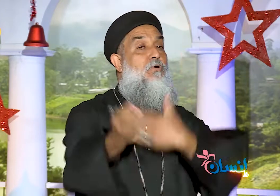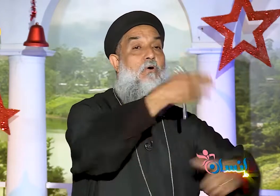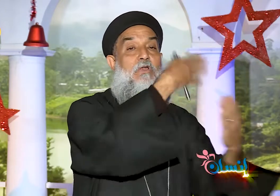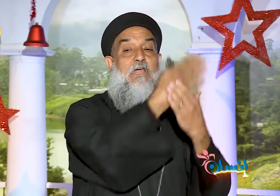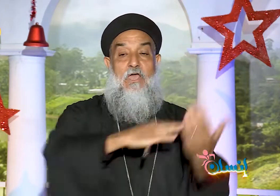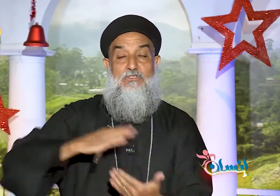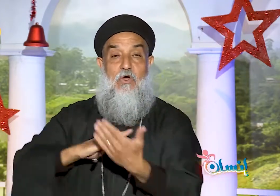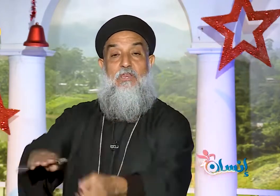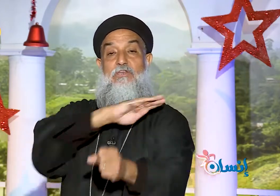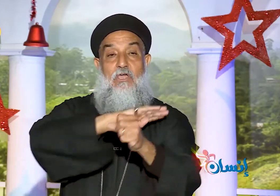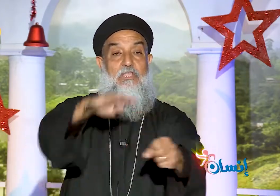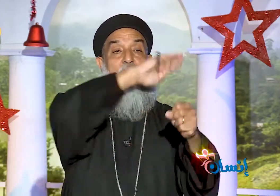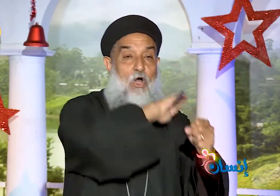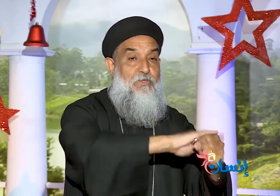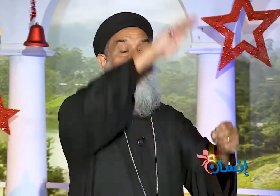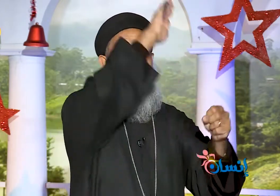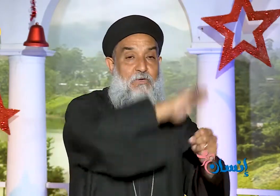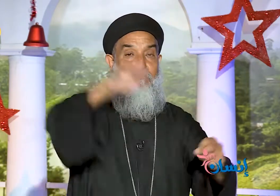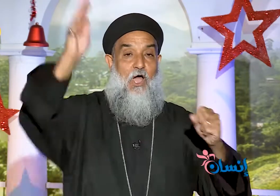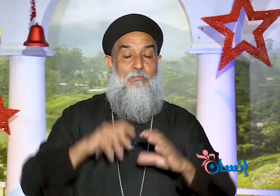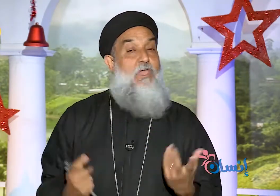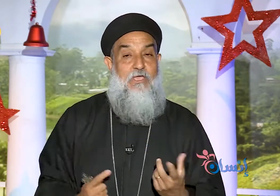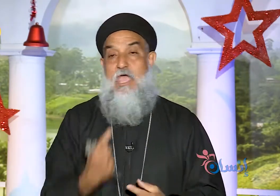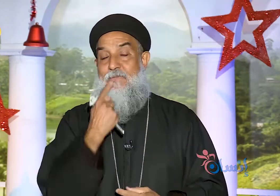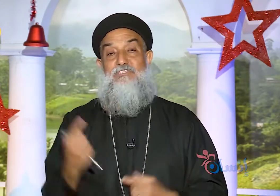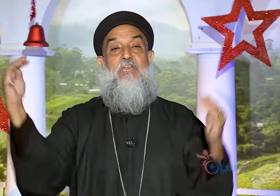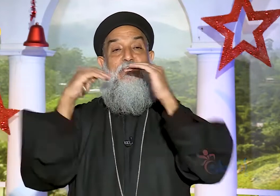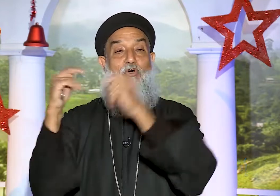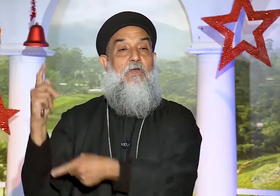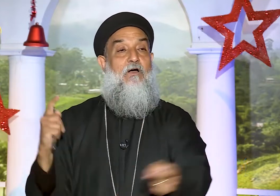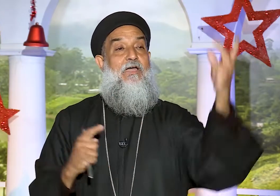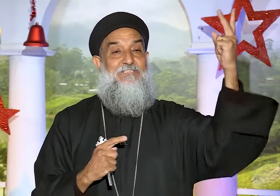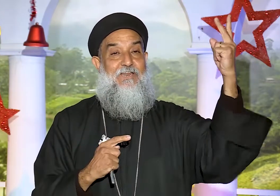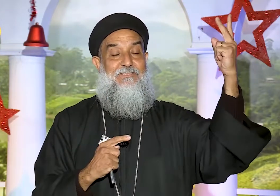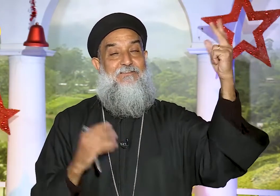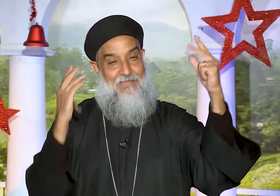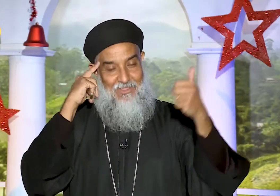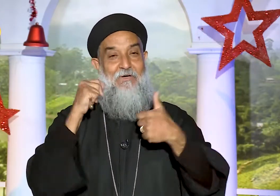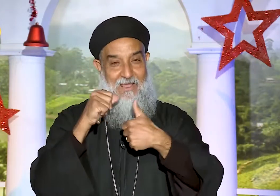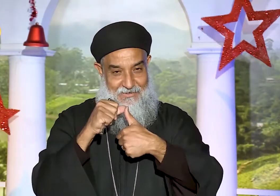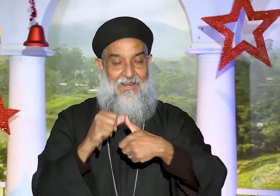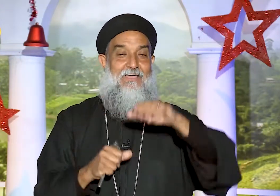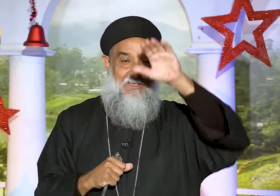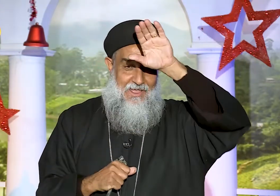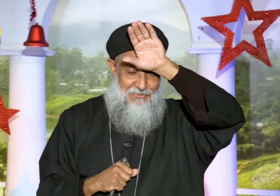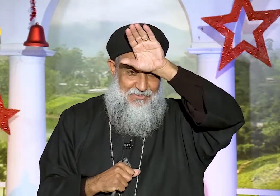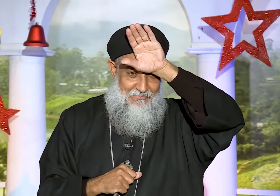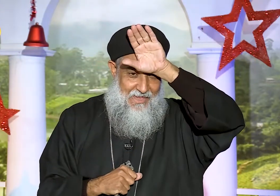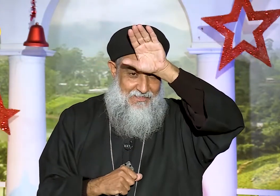كل العيال الصغيرين يذبحهم. ليه؟ من سن يوم لغايه سنتين. طبعا عارفين الحدوته بتاعت